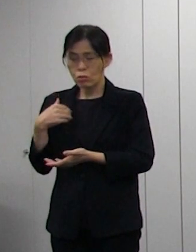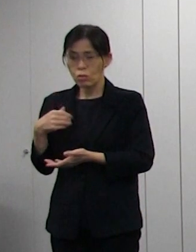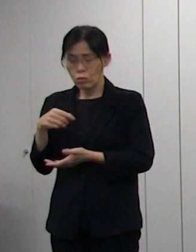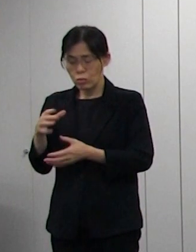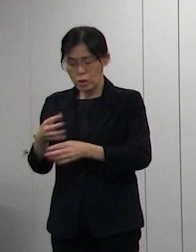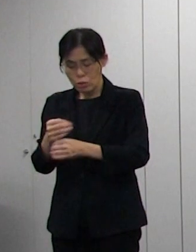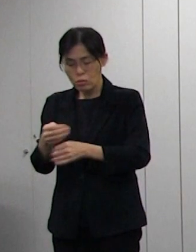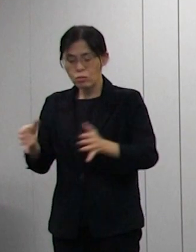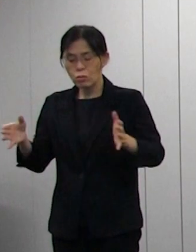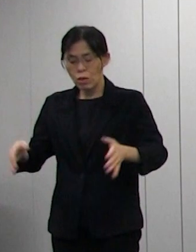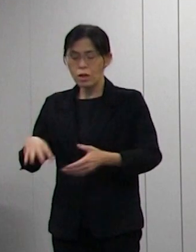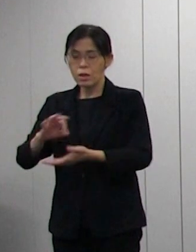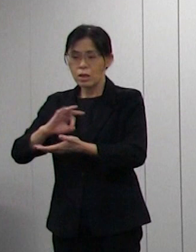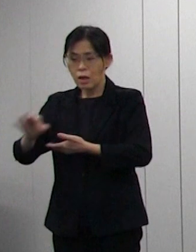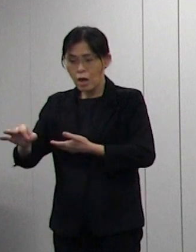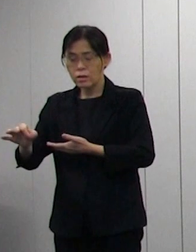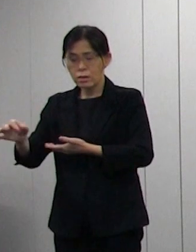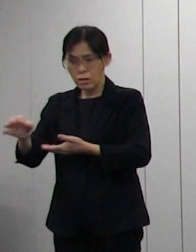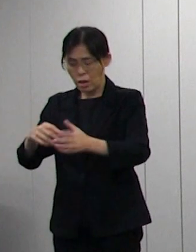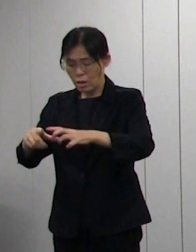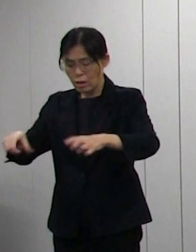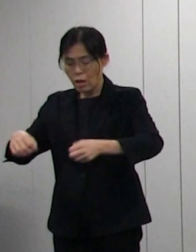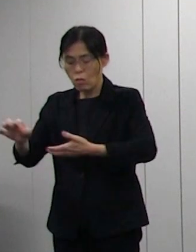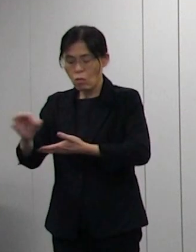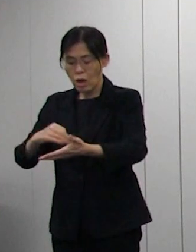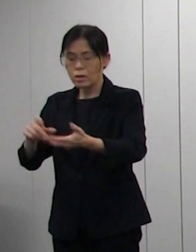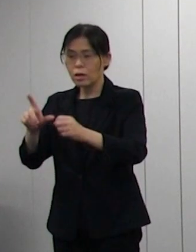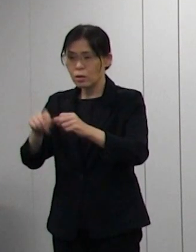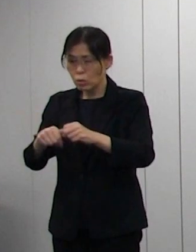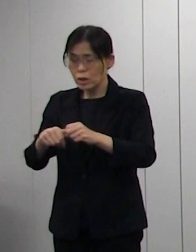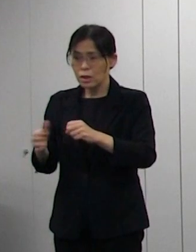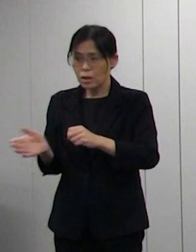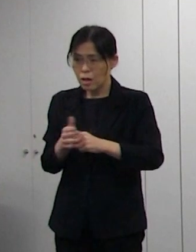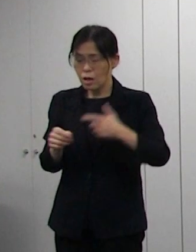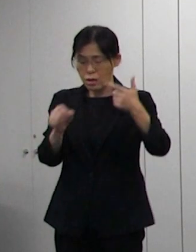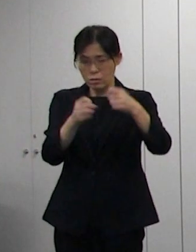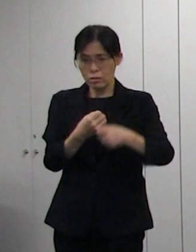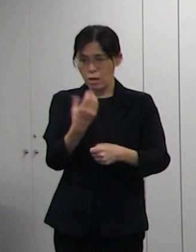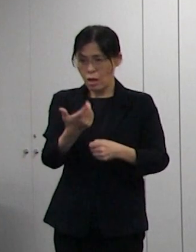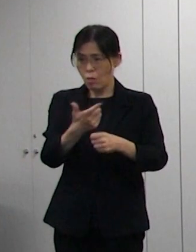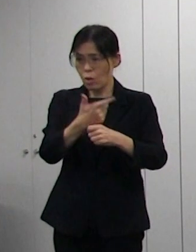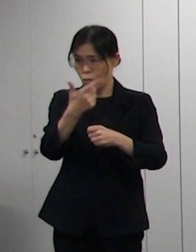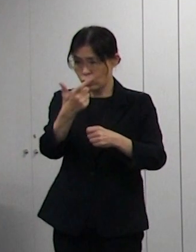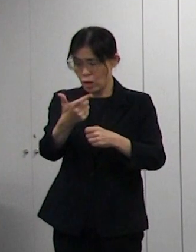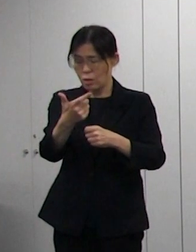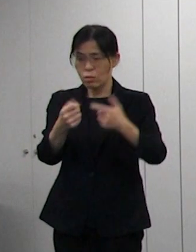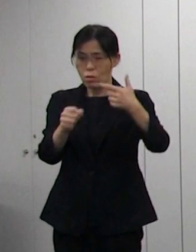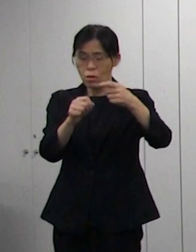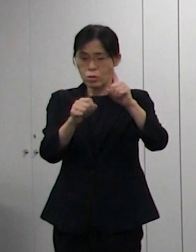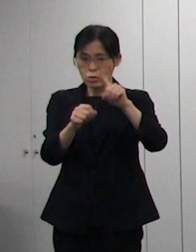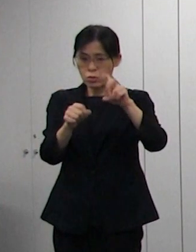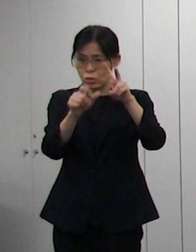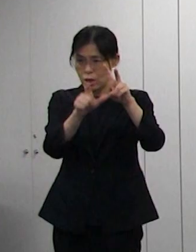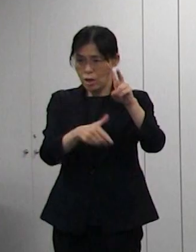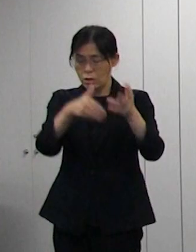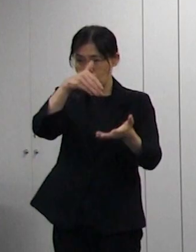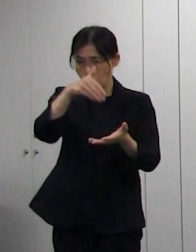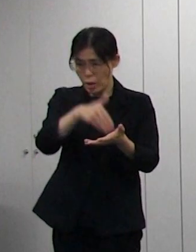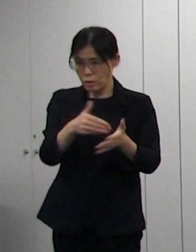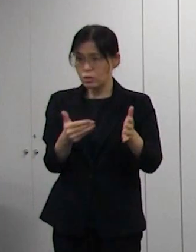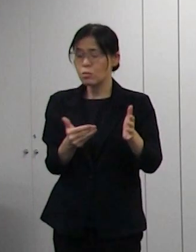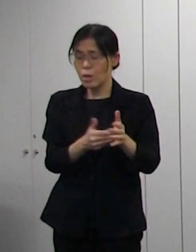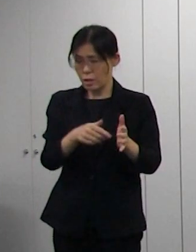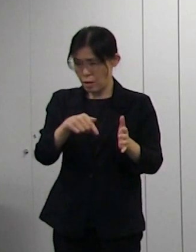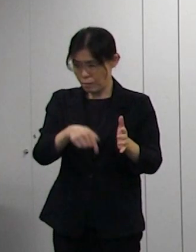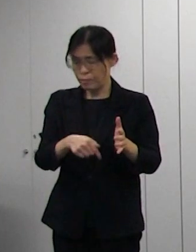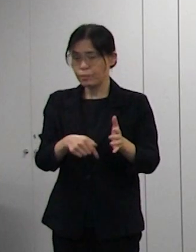年12月31日火曜日までとなっております。重ねて申し上げますが、プレミアム付き商品券